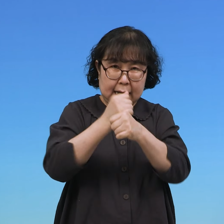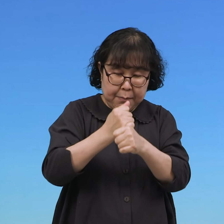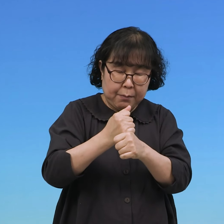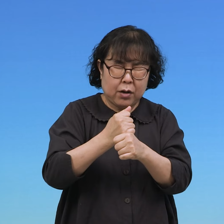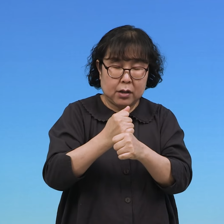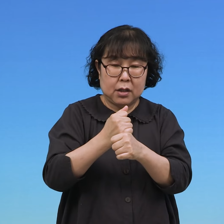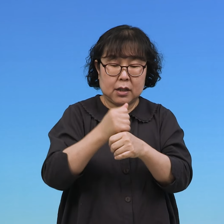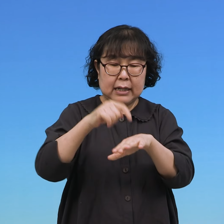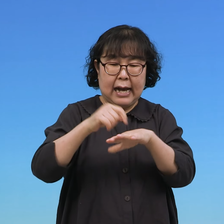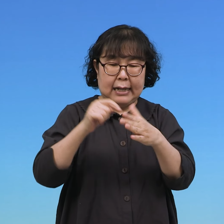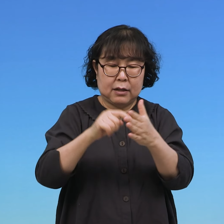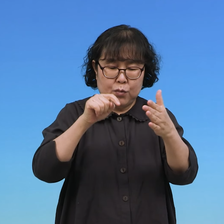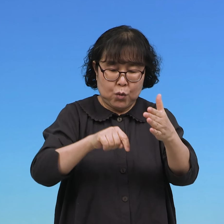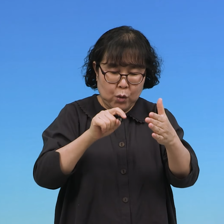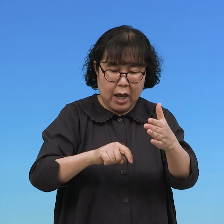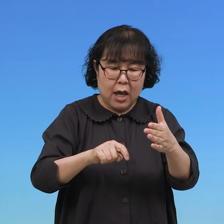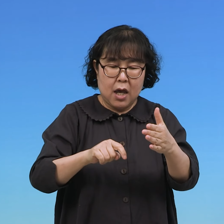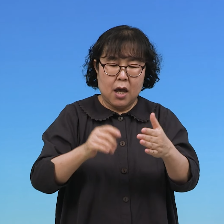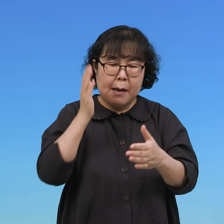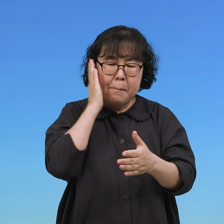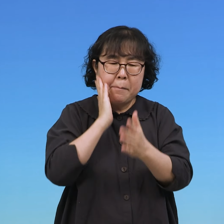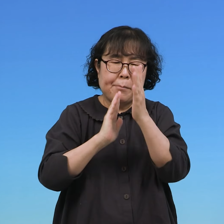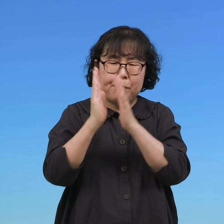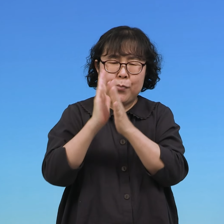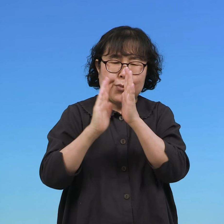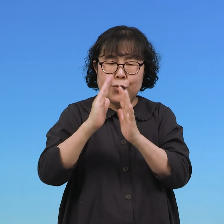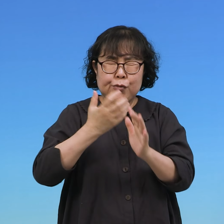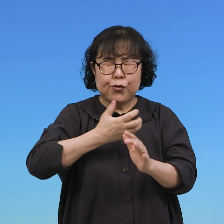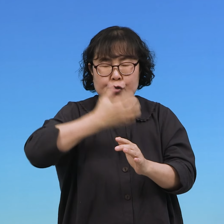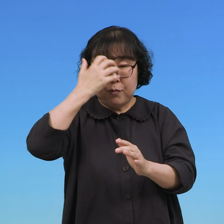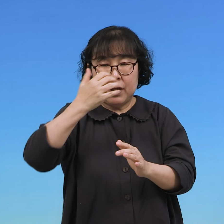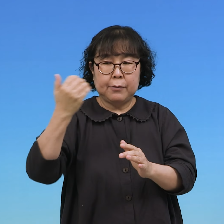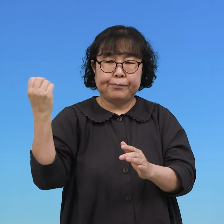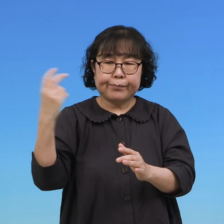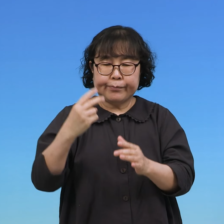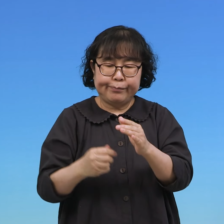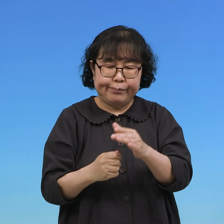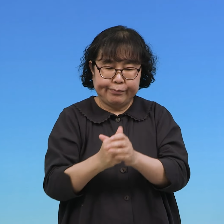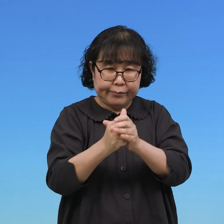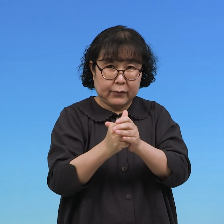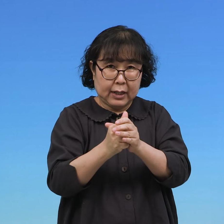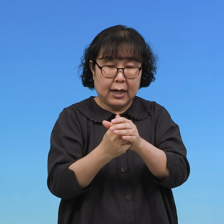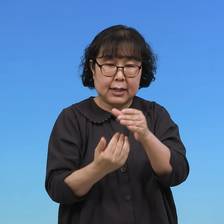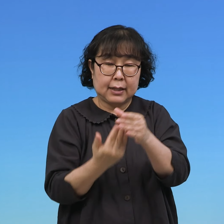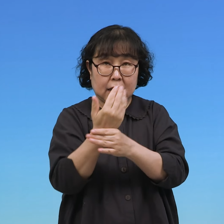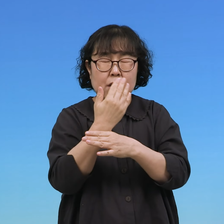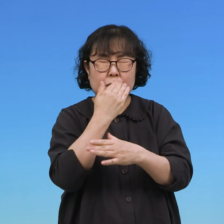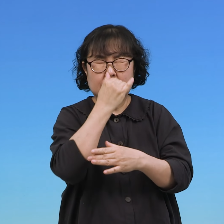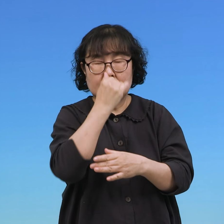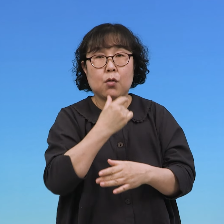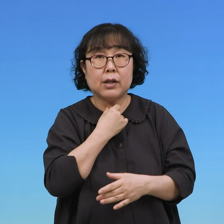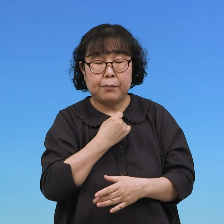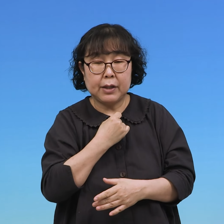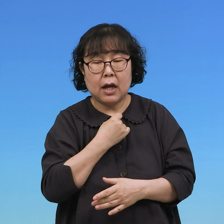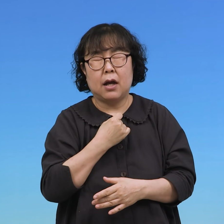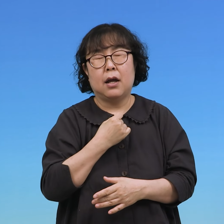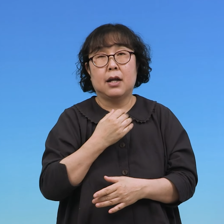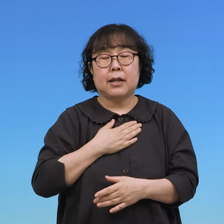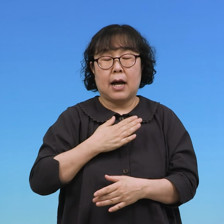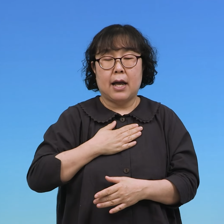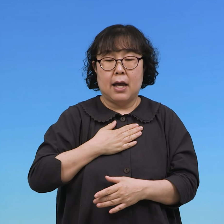돋아나도록 하나님, 우리 자녀들이 내가 하나님과 맺은 언약의 수혜자일 뿐만